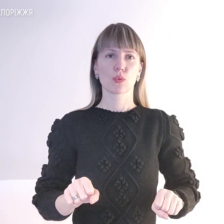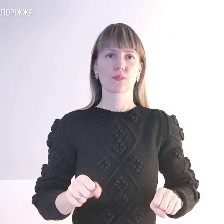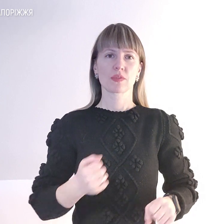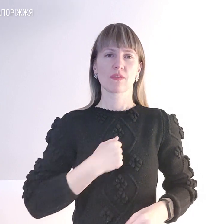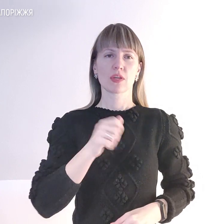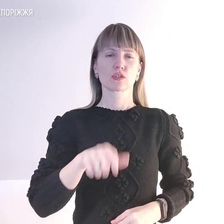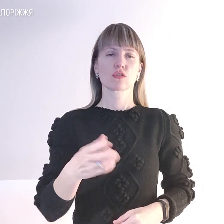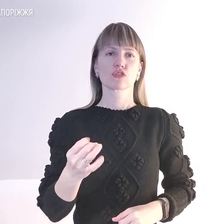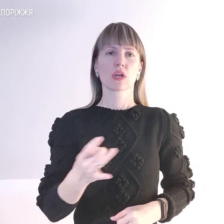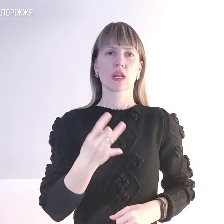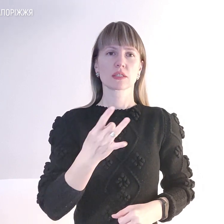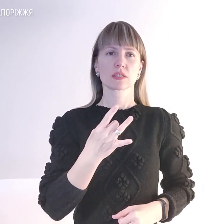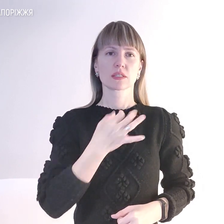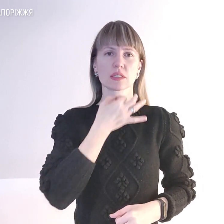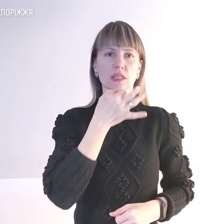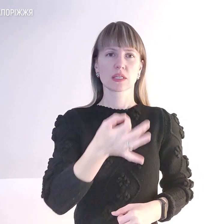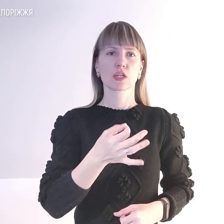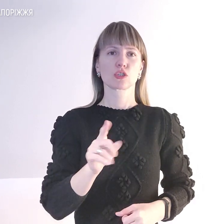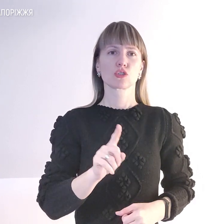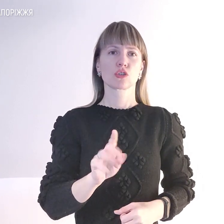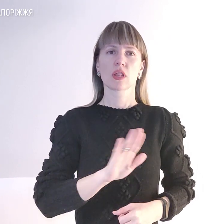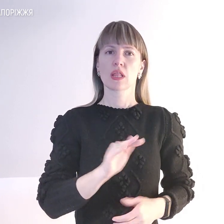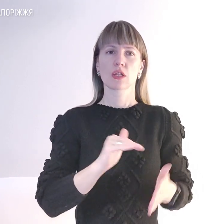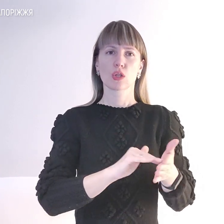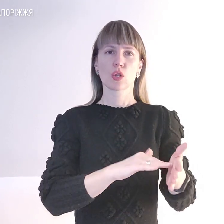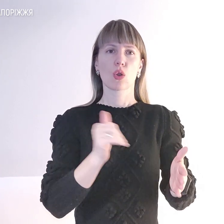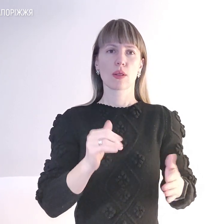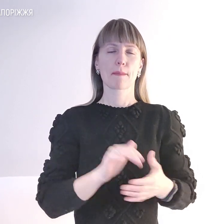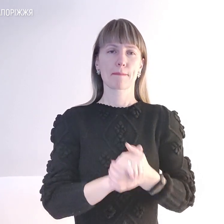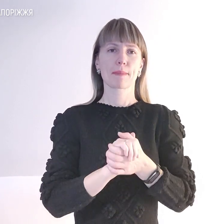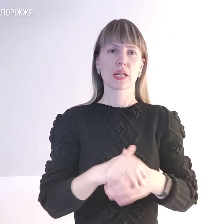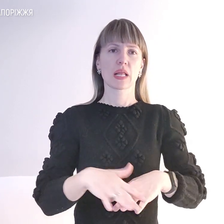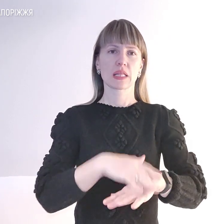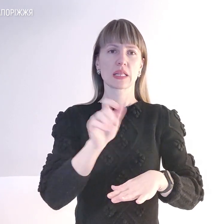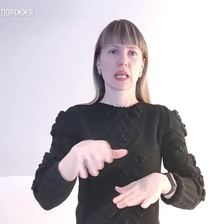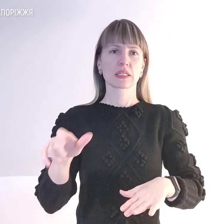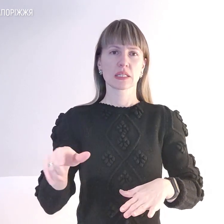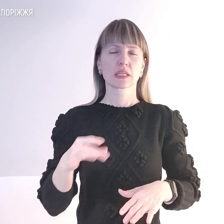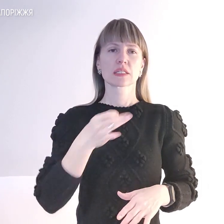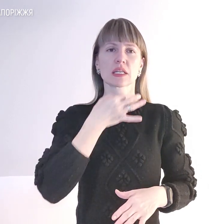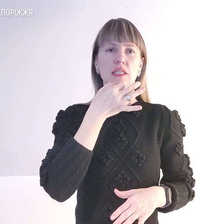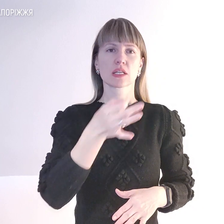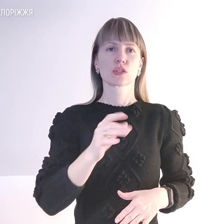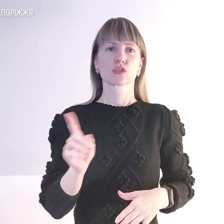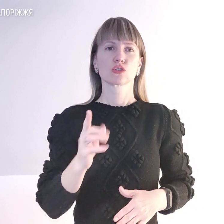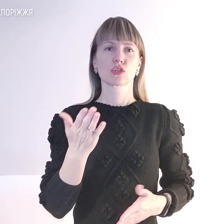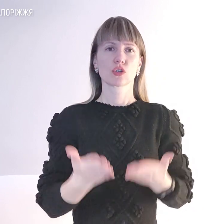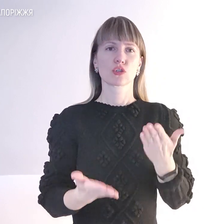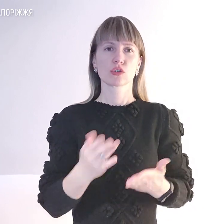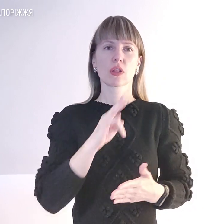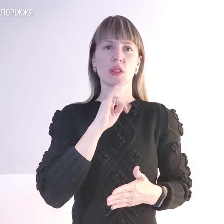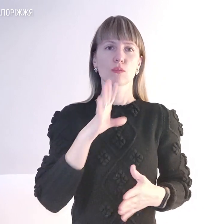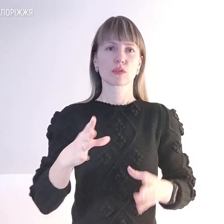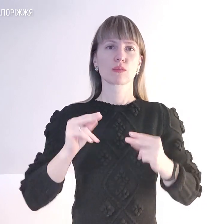ще раз декларували, що не чіпатимуть мирне населення, але водночас сказали, що якщо не буде співпраці з